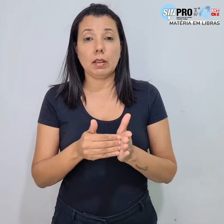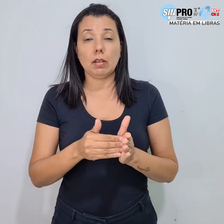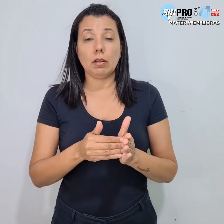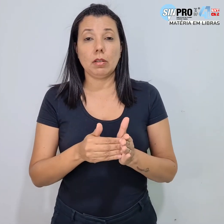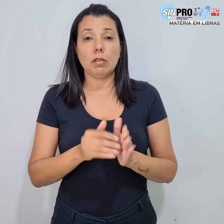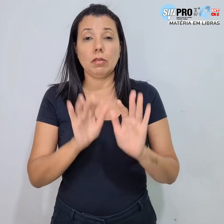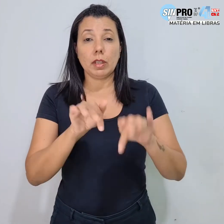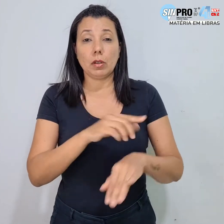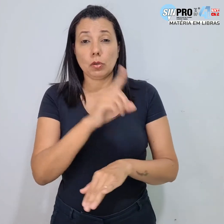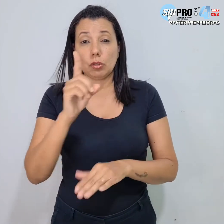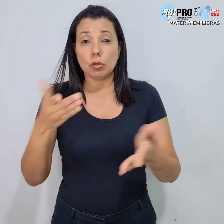até o fim do dia de hoje